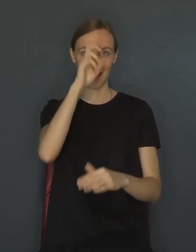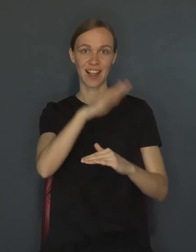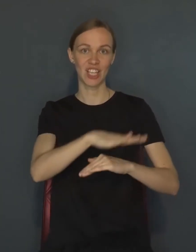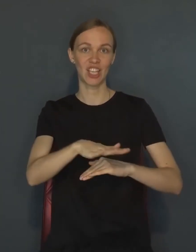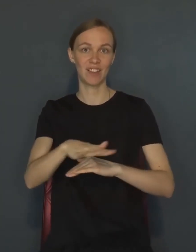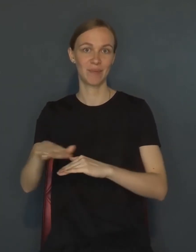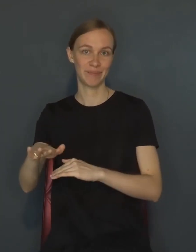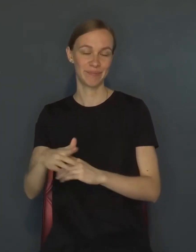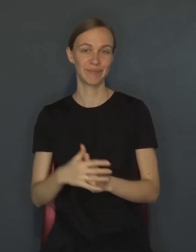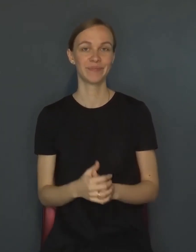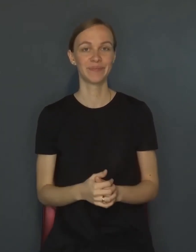У